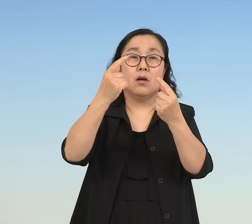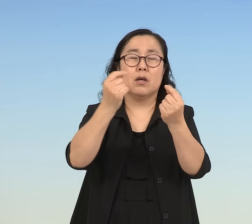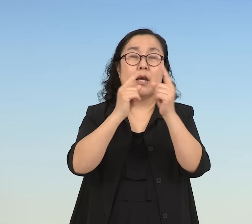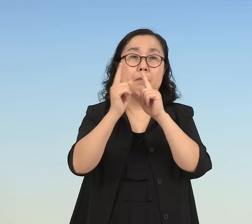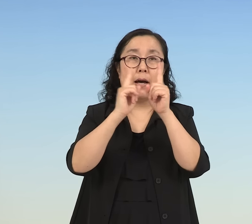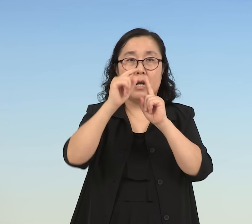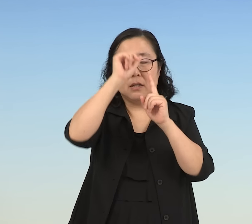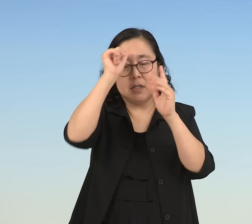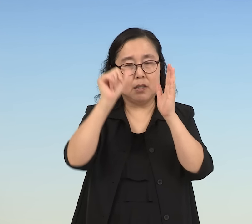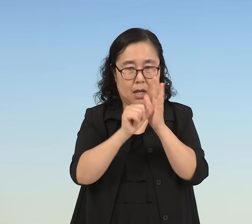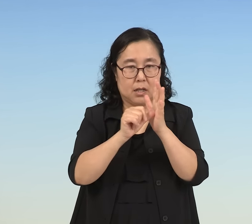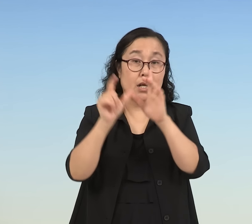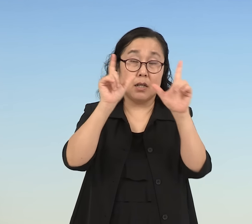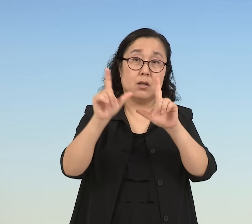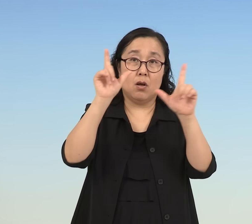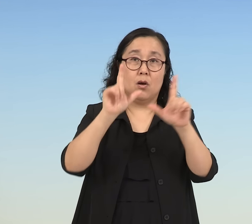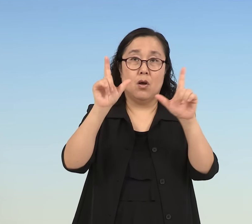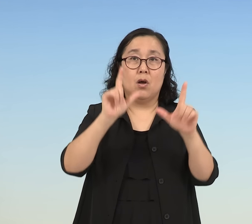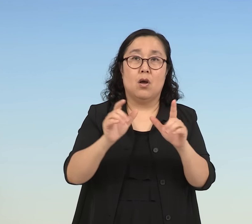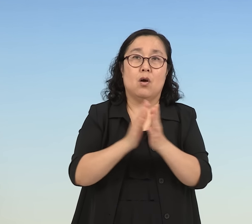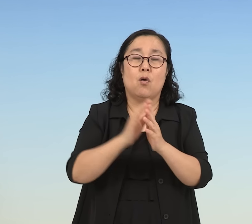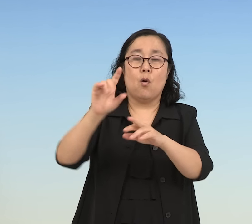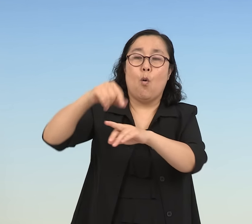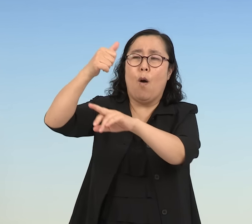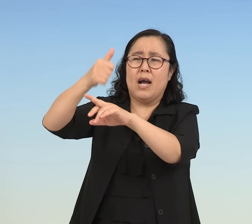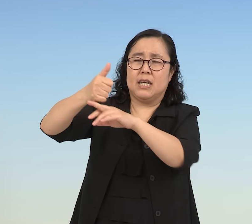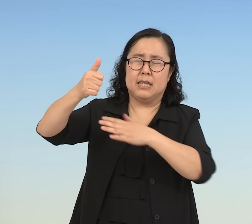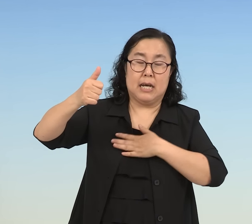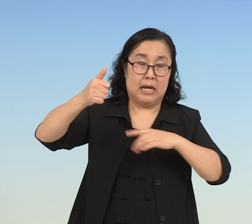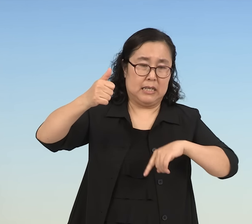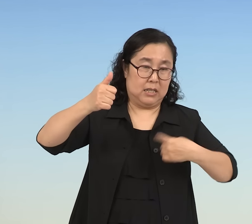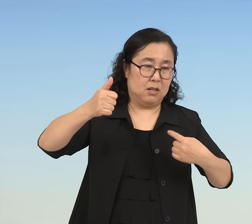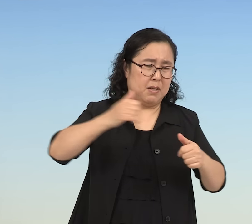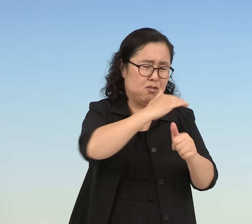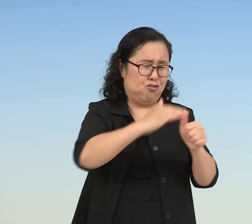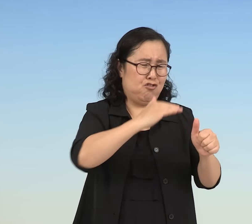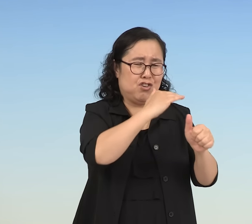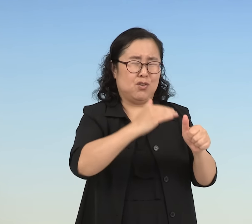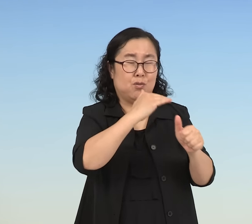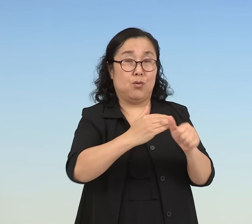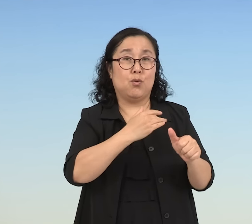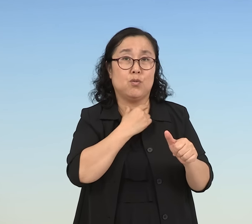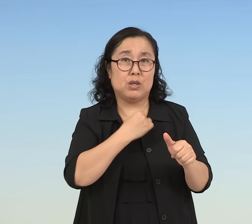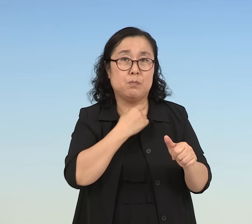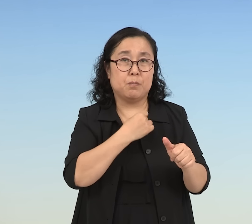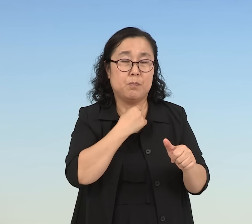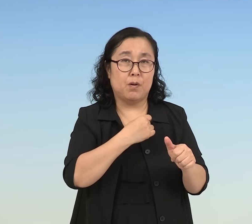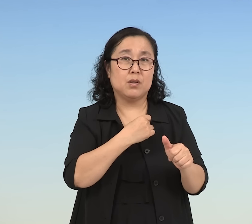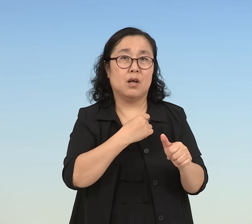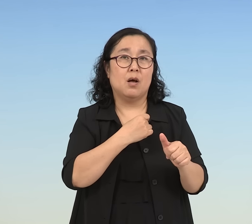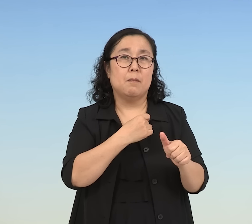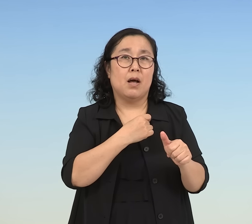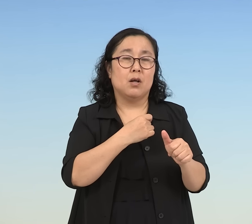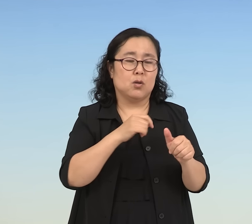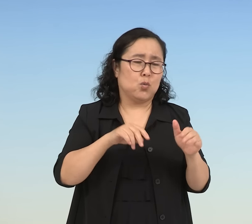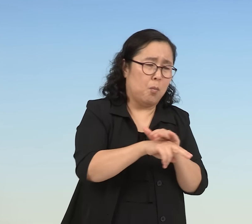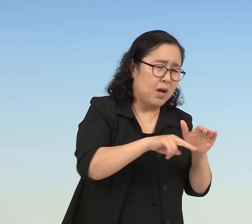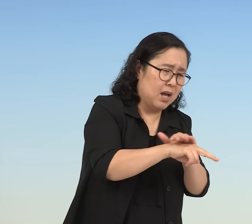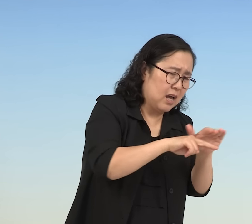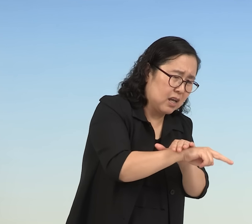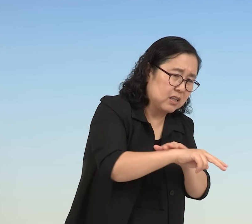안 되는 인생을 살았습니다. 세상의 절대 권력을 가졌던 왕이 집요하게 자기를 암살하려고